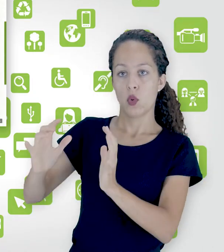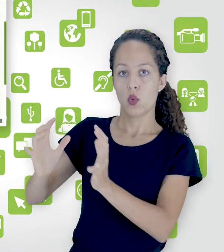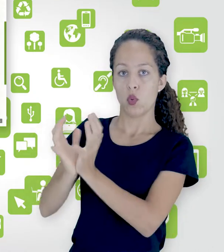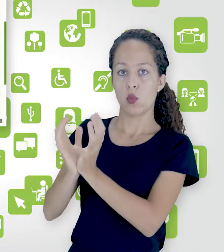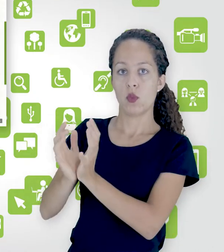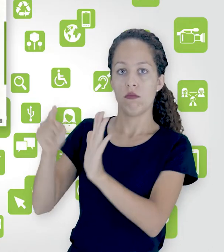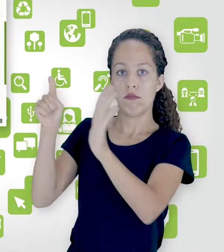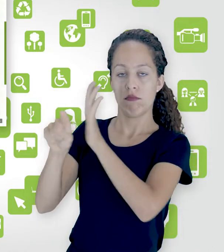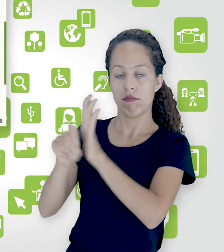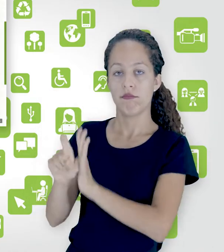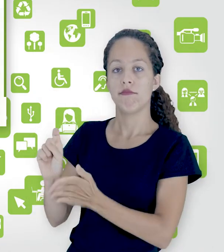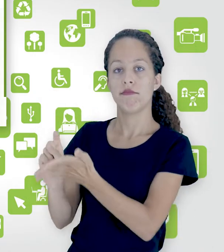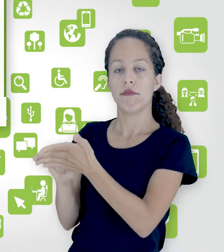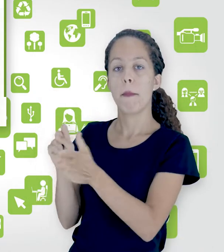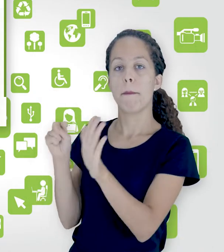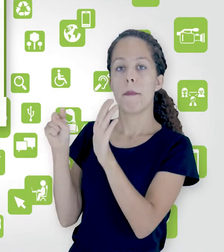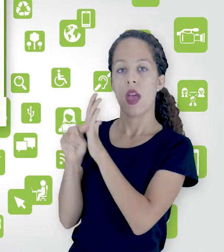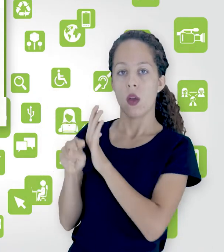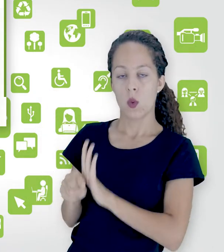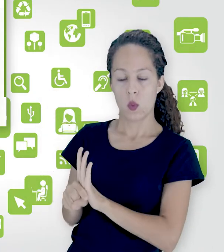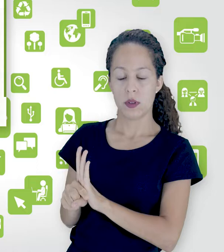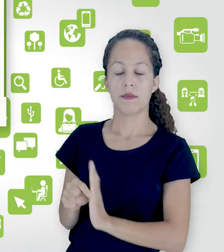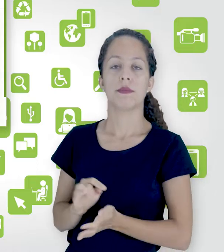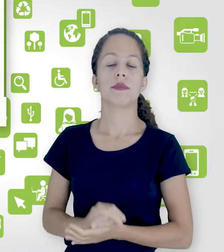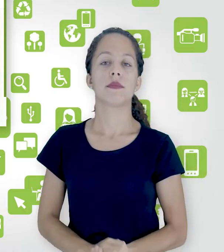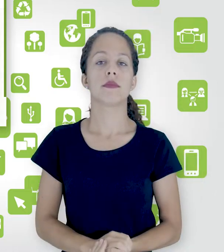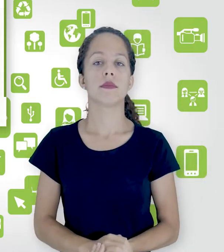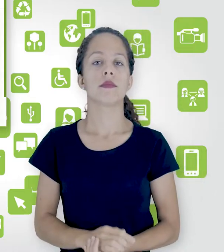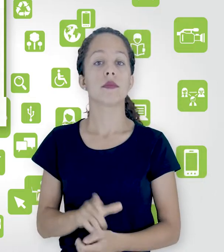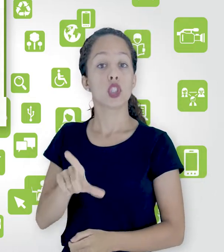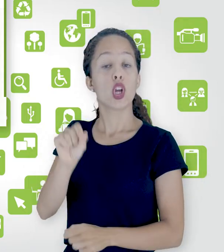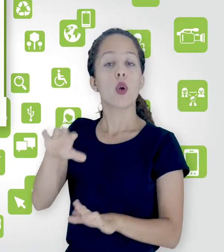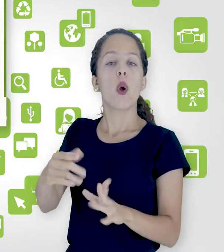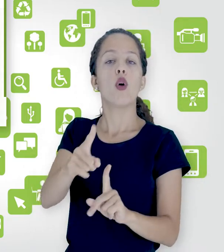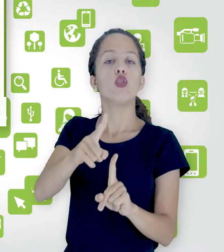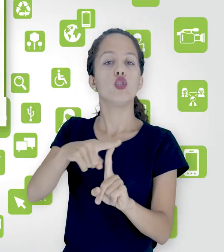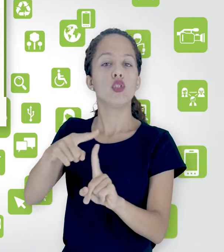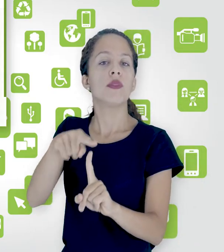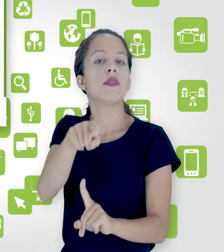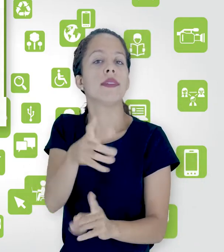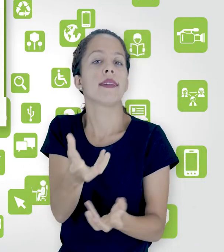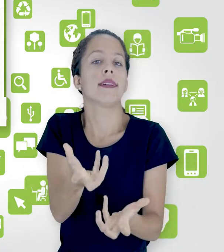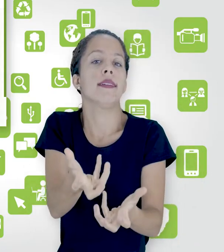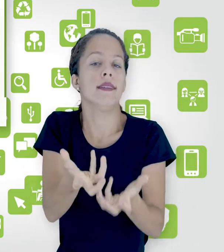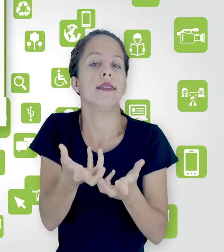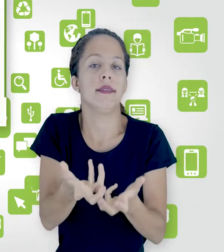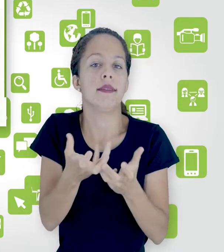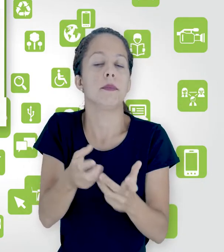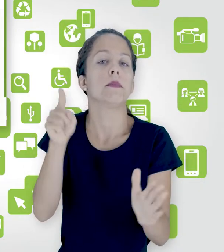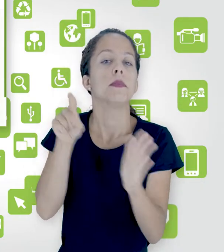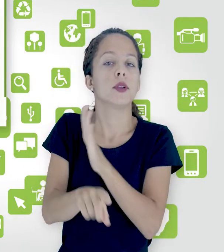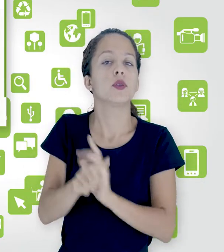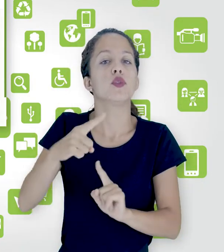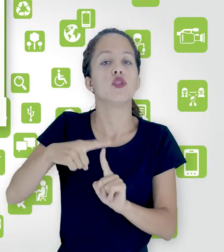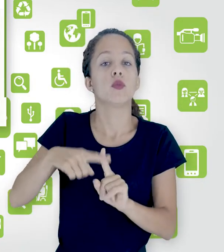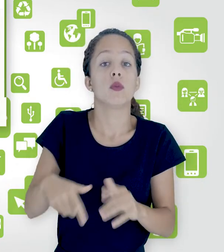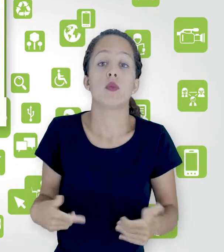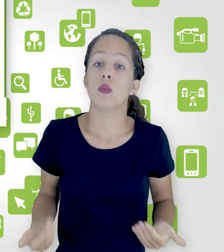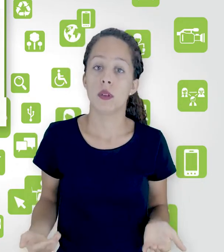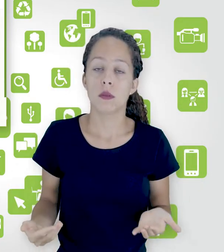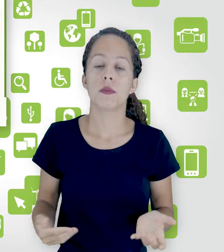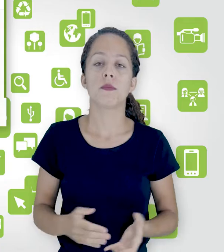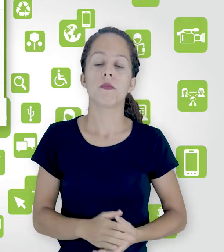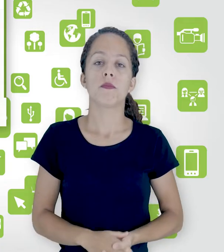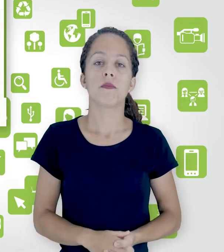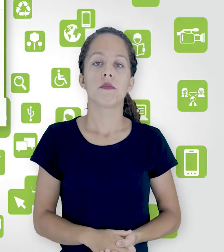de questões clique em perguntas e selecione a categoria que você deseja criar a pergunta